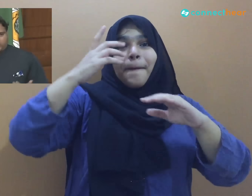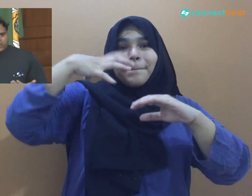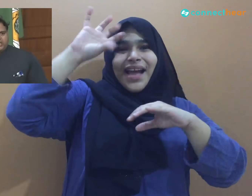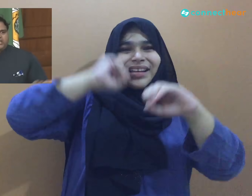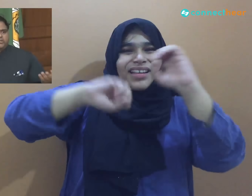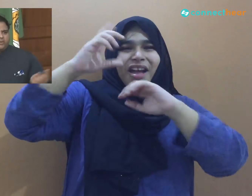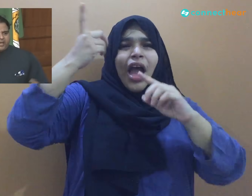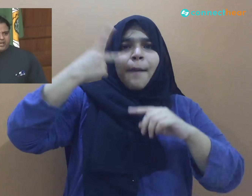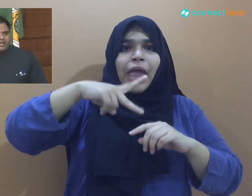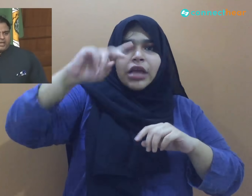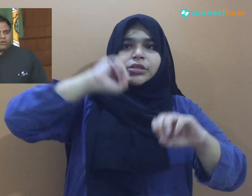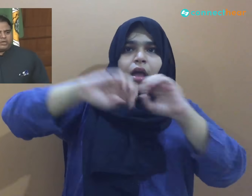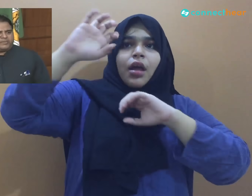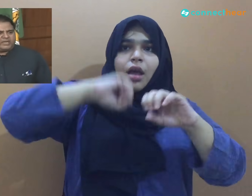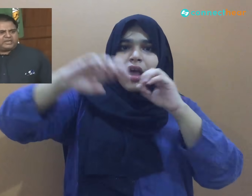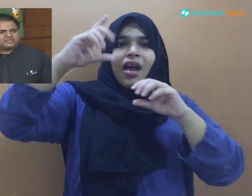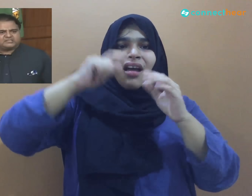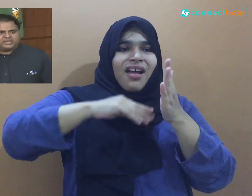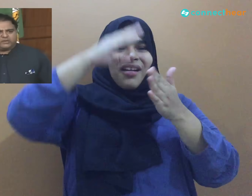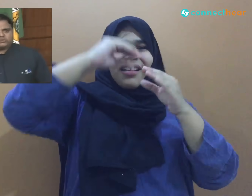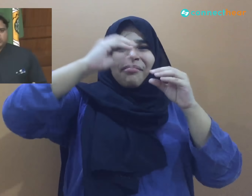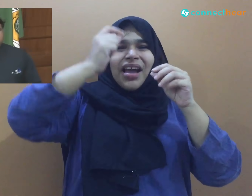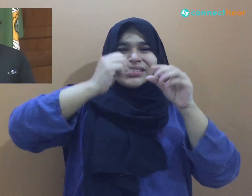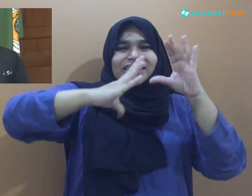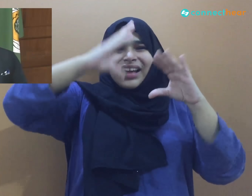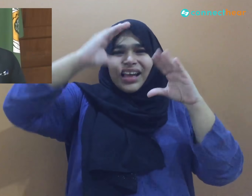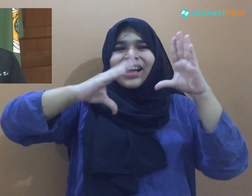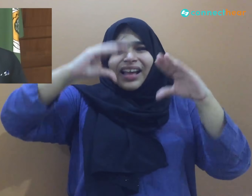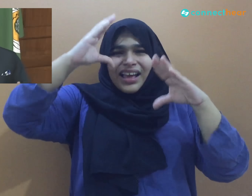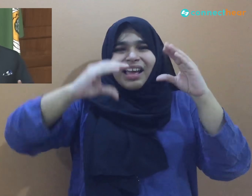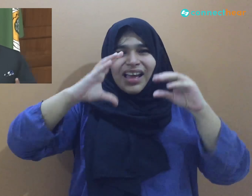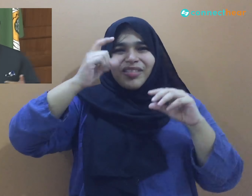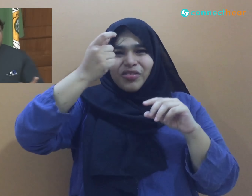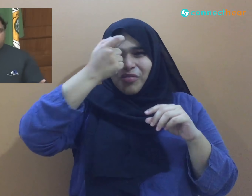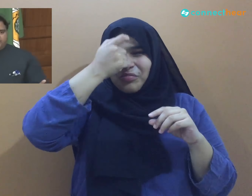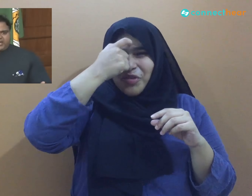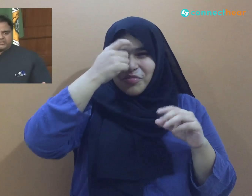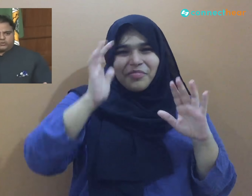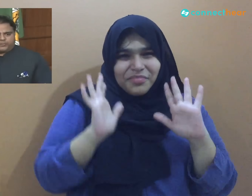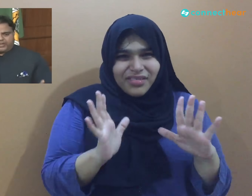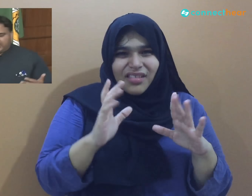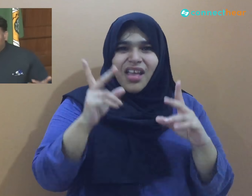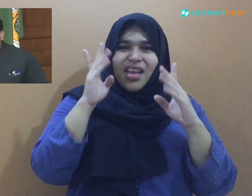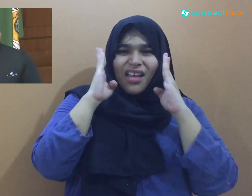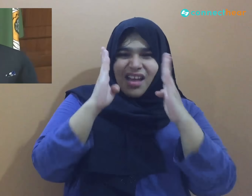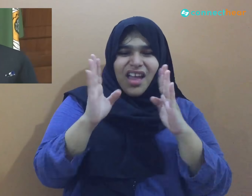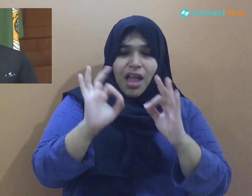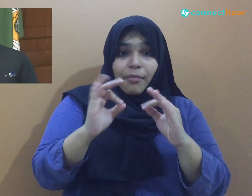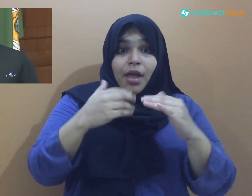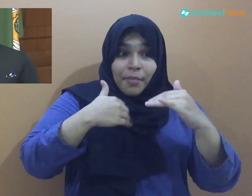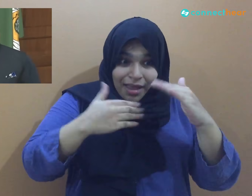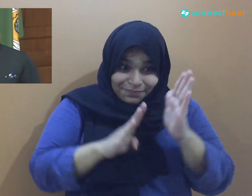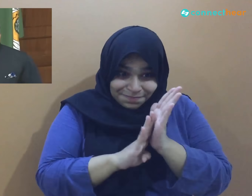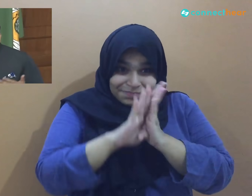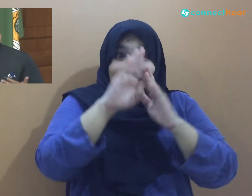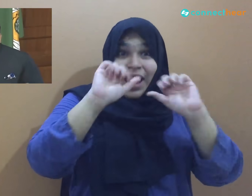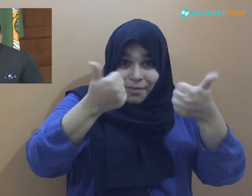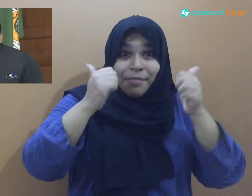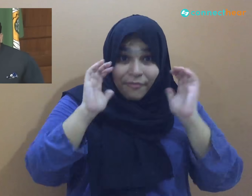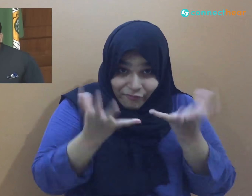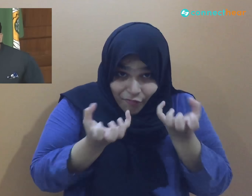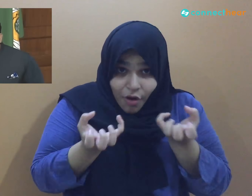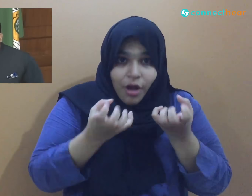یا روٹین کی جو ہماری اکانومی ہے, انڈسٹری ہے, اس کے ساتھ ہم ایک بڑی لمیٹڈ ہمارا سکوپ ہے. اگر ہم نے آگے جانا ہے تو پھر ہم